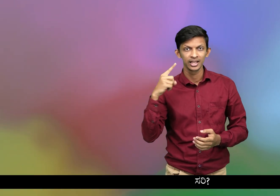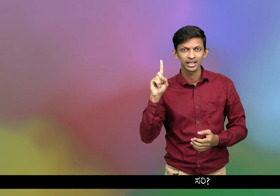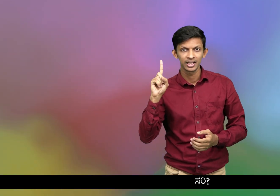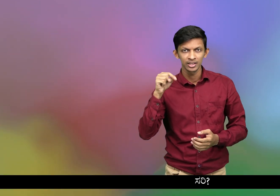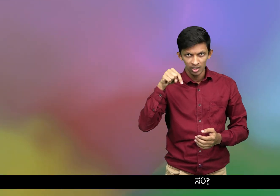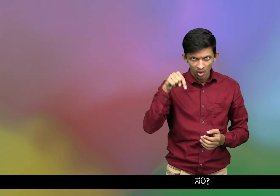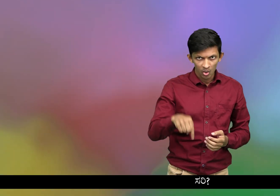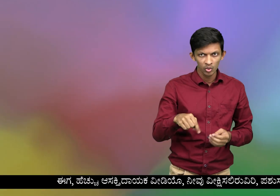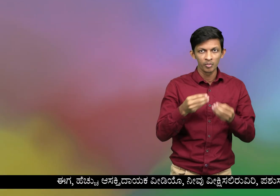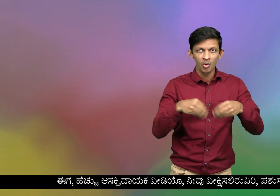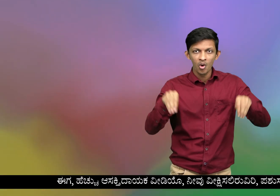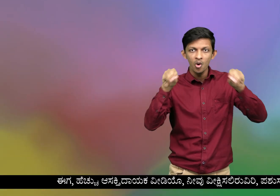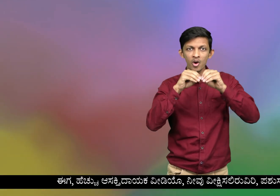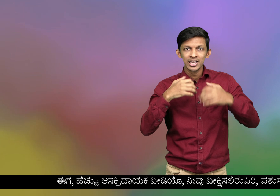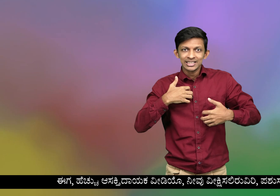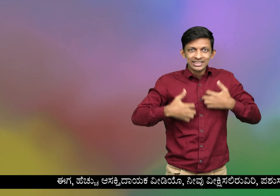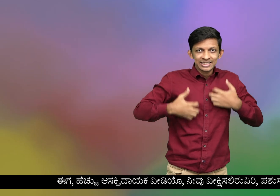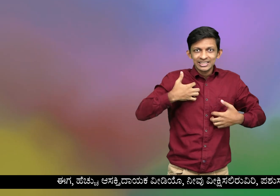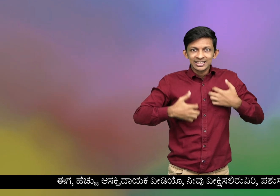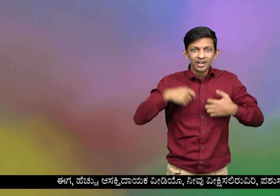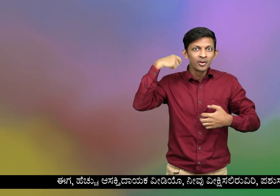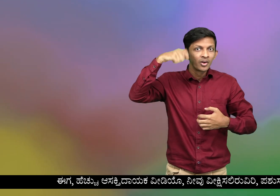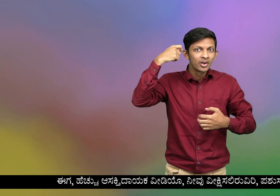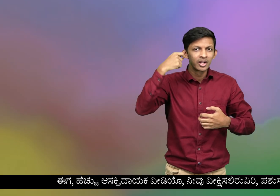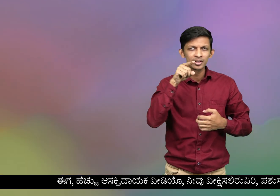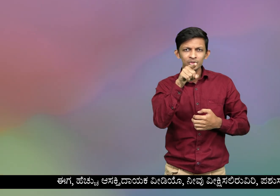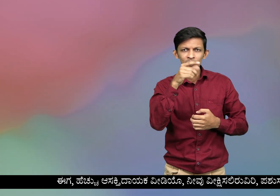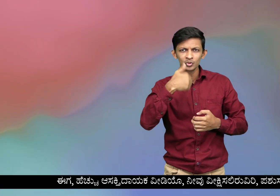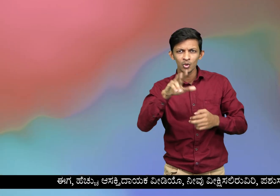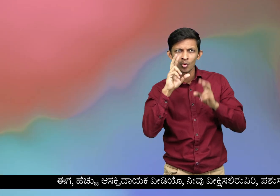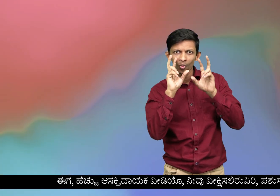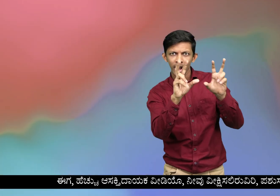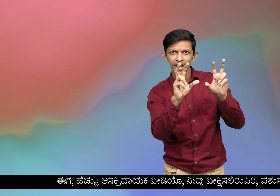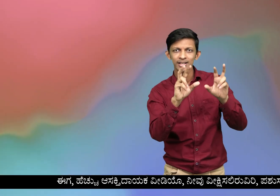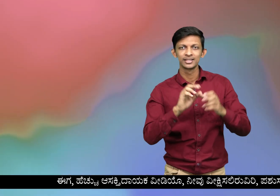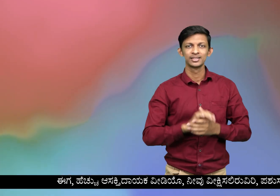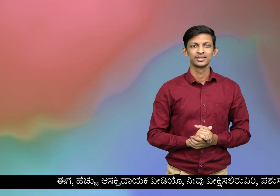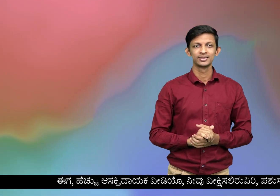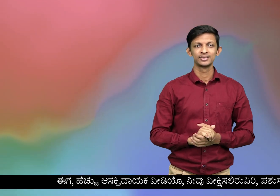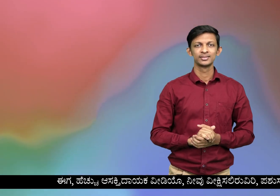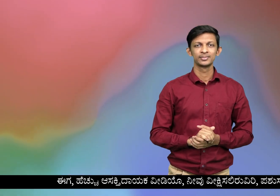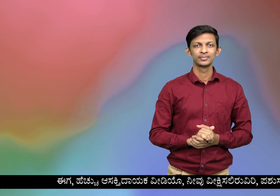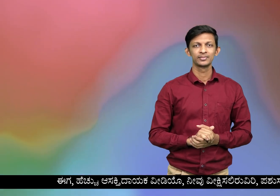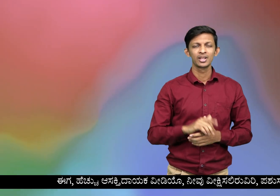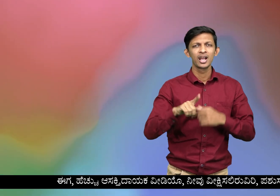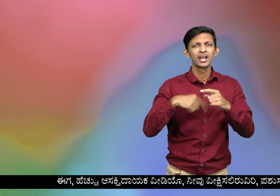ಸರಿ, ಈಗ ಹೆಚ್ಚು ಆಸಕ್ತಿದಾಯಕ ವಿಡಿಯೋ ನೀವು ವೀಕ್ಷಿಸಲಿರುವಿರಿ. ಪಶುಸಂಗೋಪನೆಯ